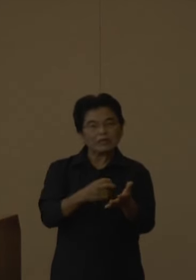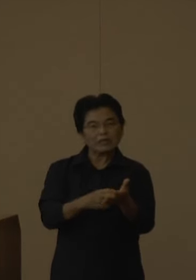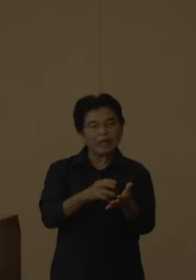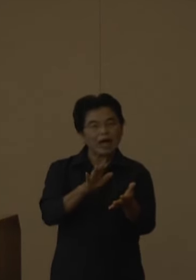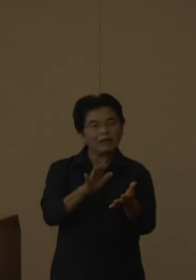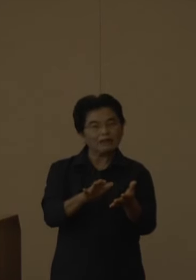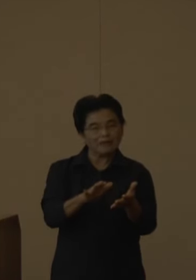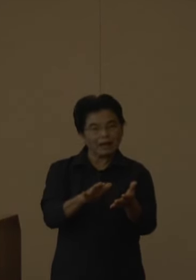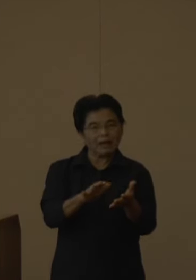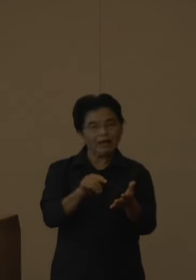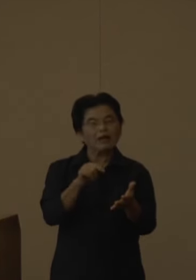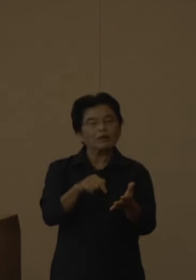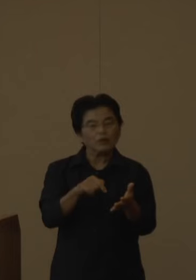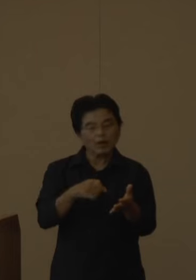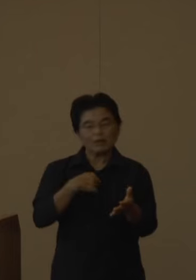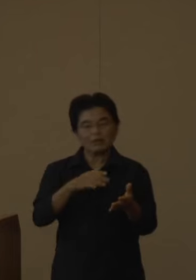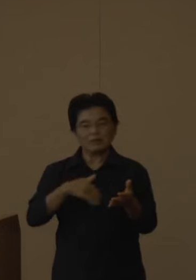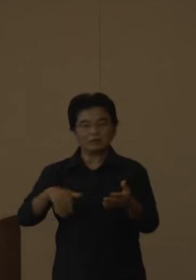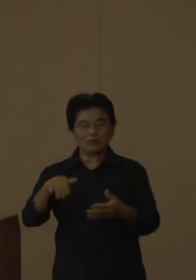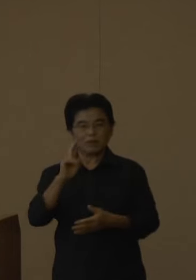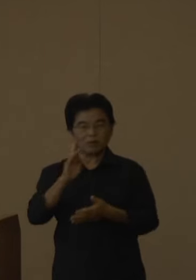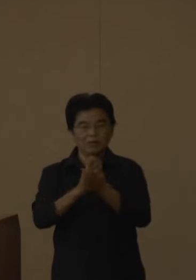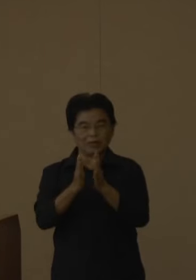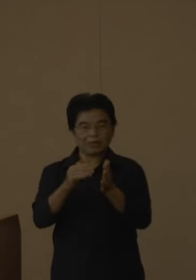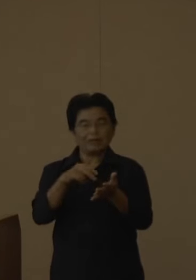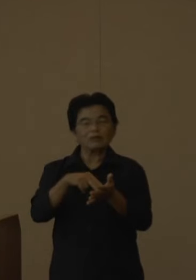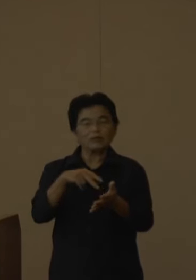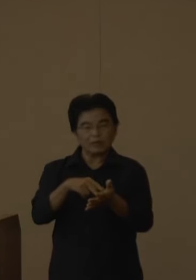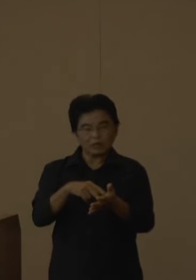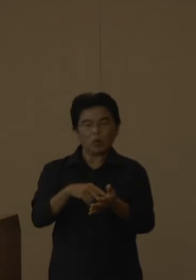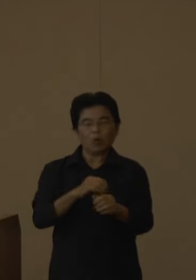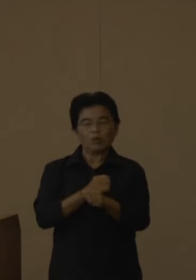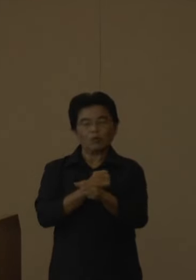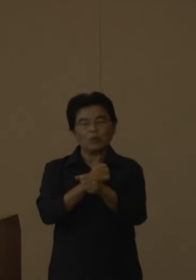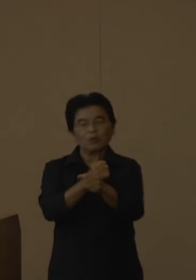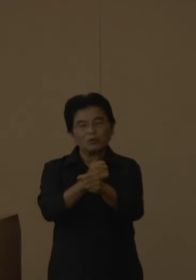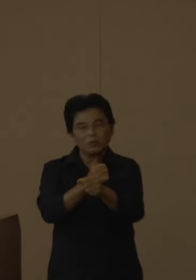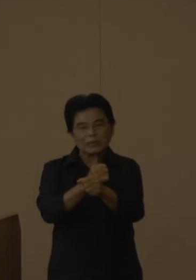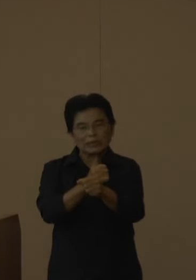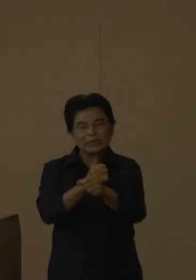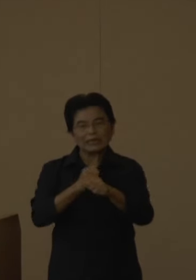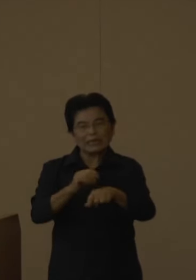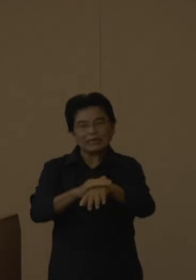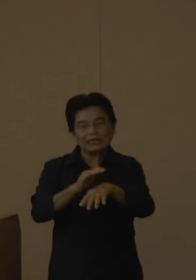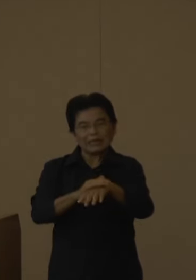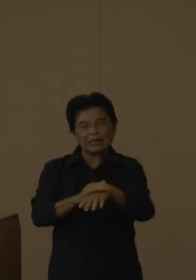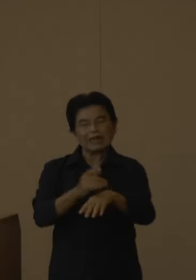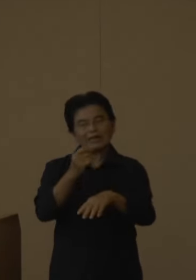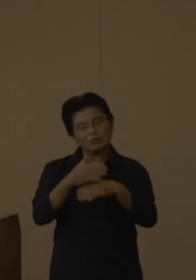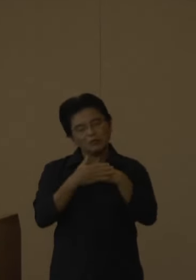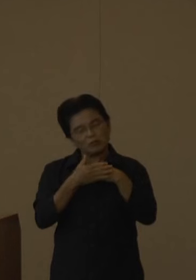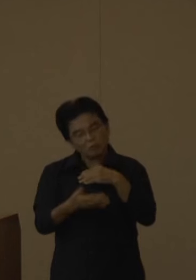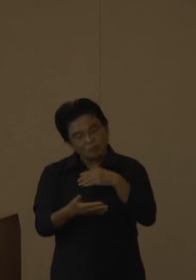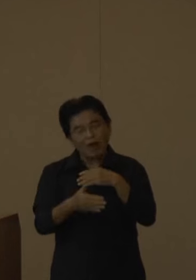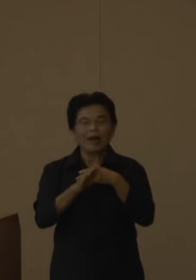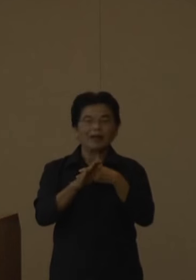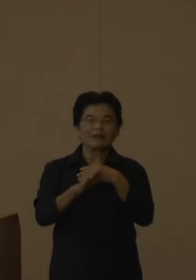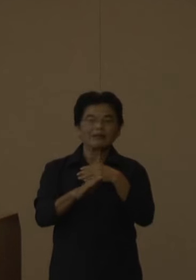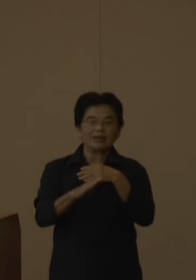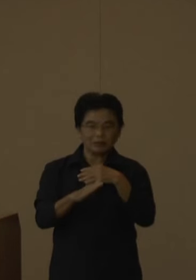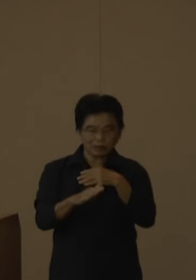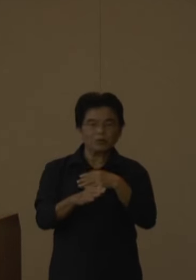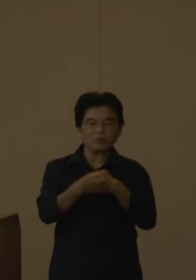が、まあ、非常にその我々の取り組みが、まあ、甘かったという厳しい指摘を